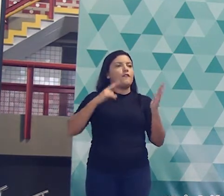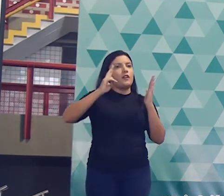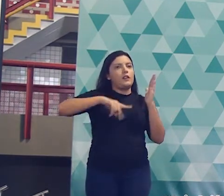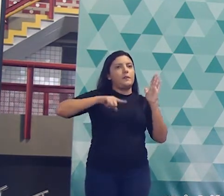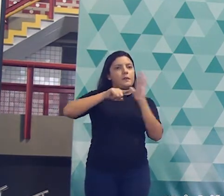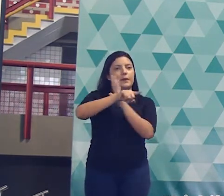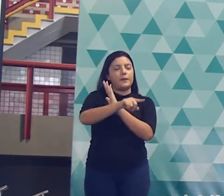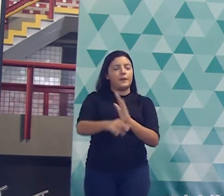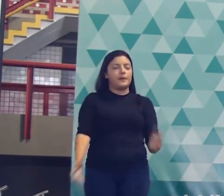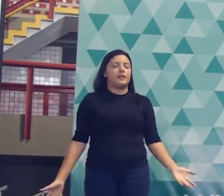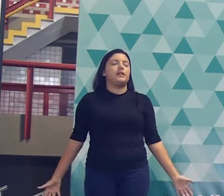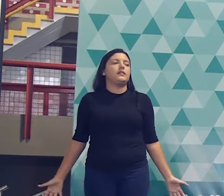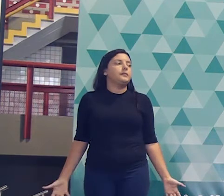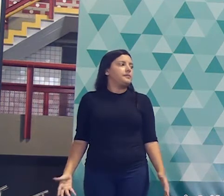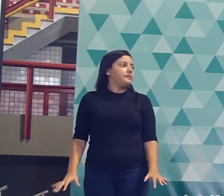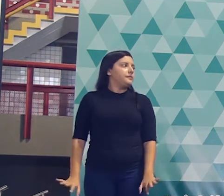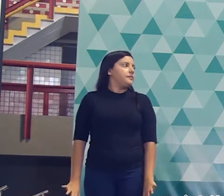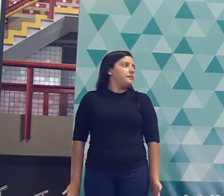Ó.